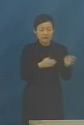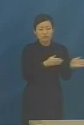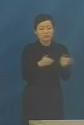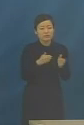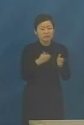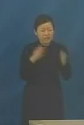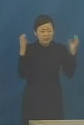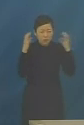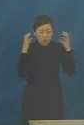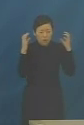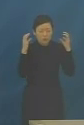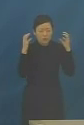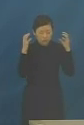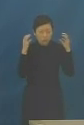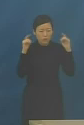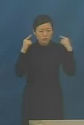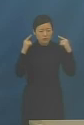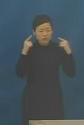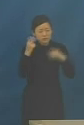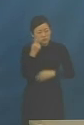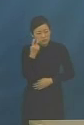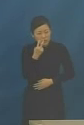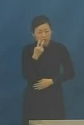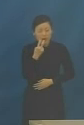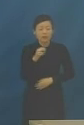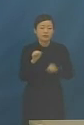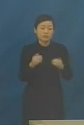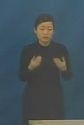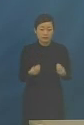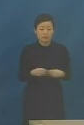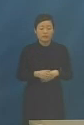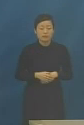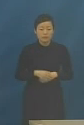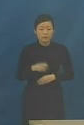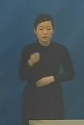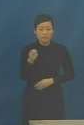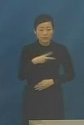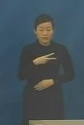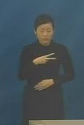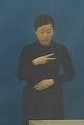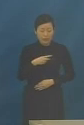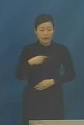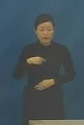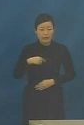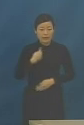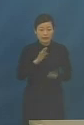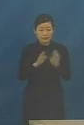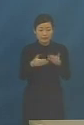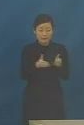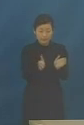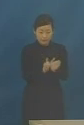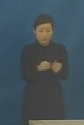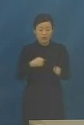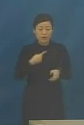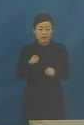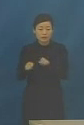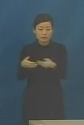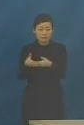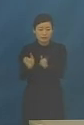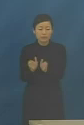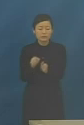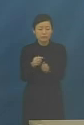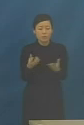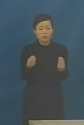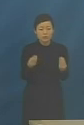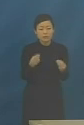たまたあの自衛隊の方それから地元のあの自治体の方でも同様の調査をしている